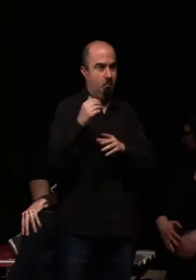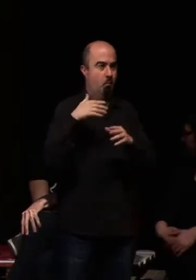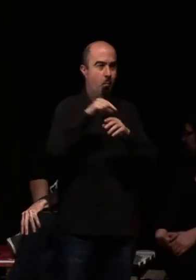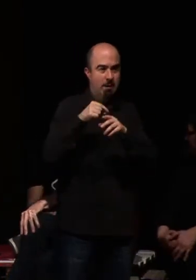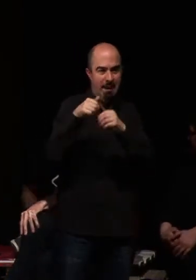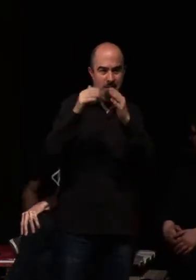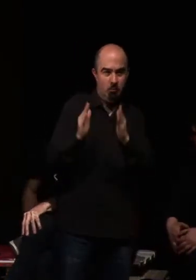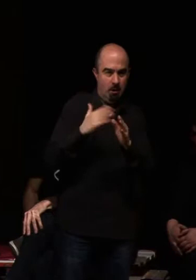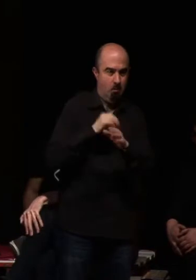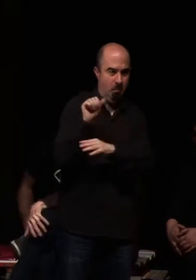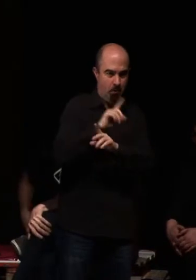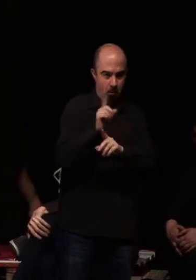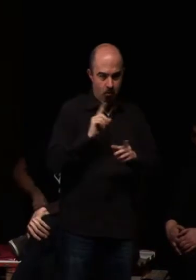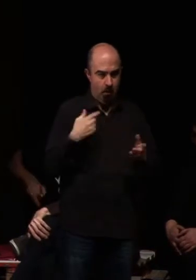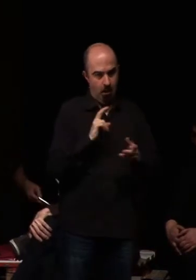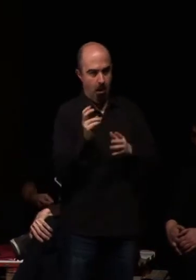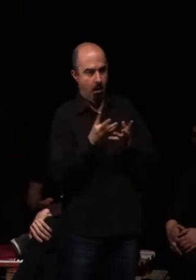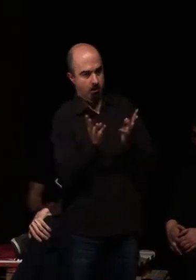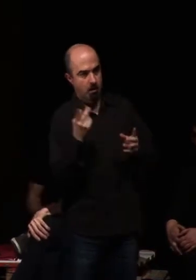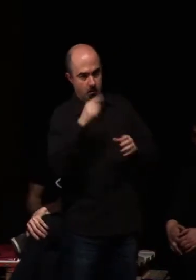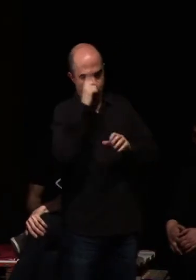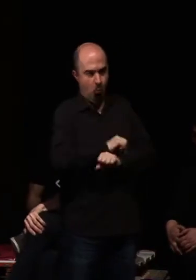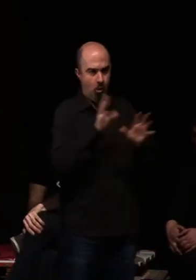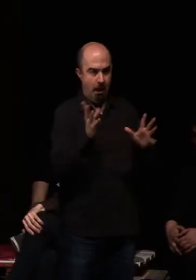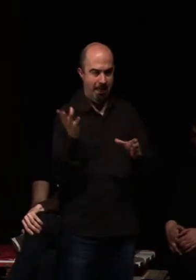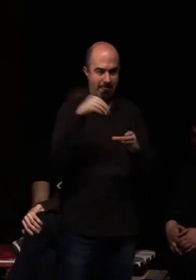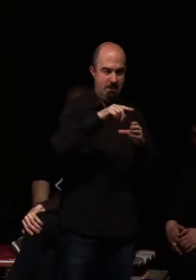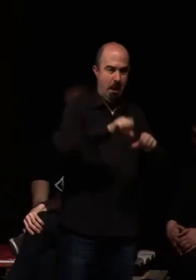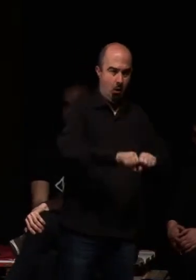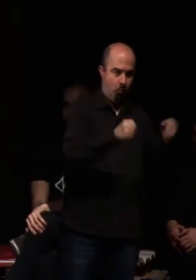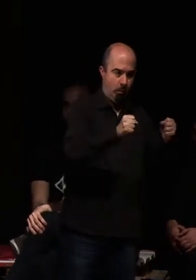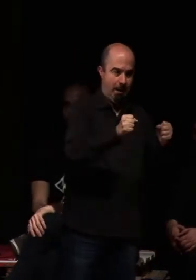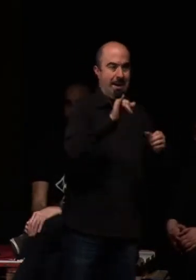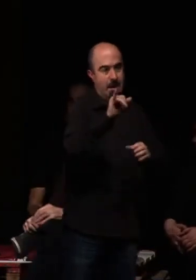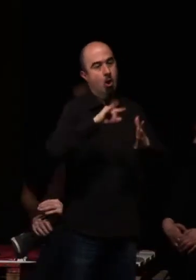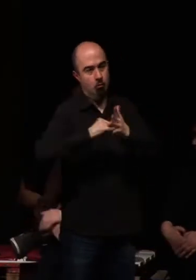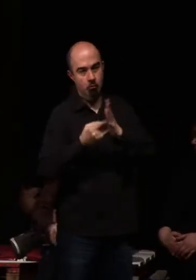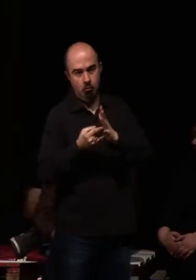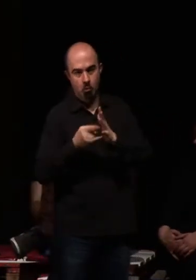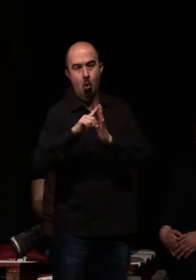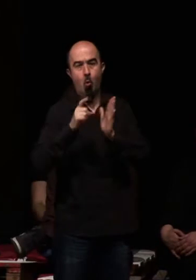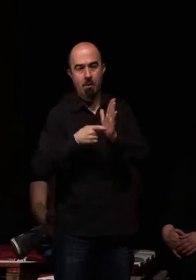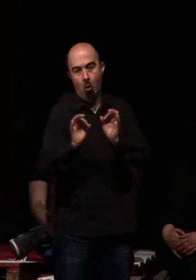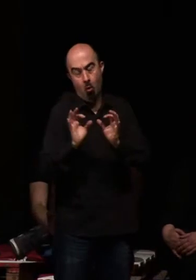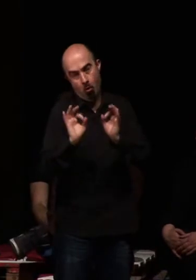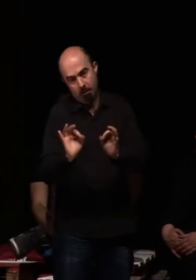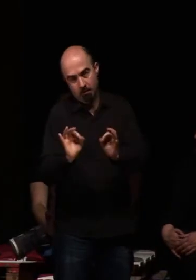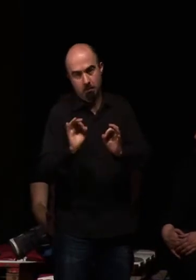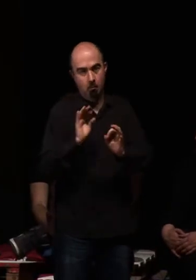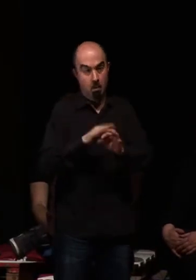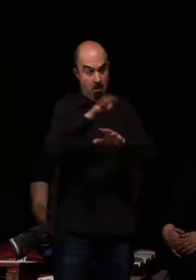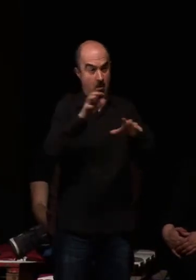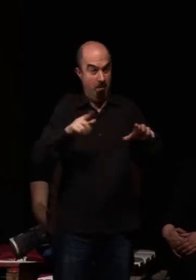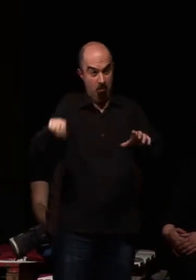institucional. Tenim una alternativa política clara que conjuga ruptures i solucions completes o concretes per